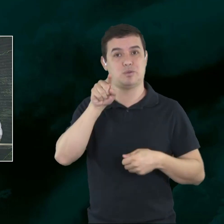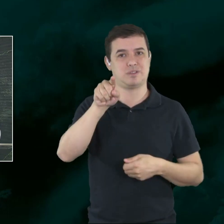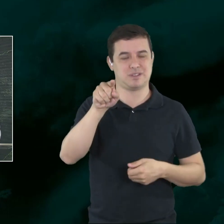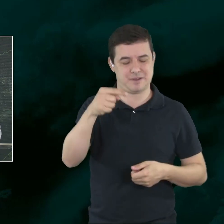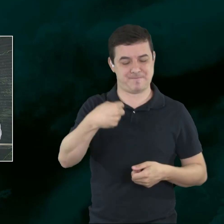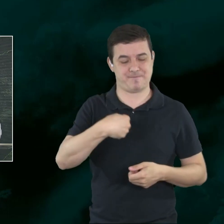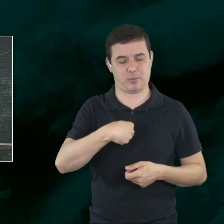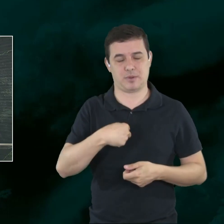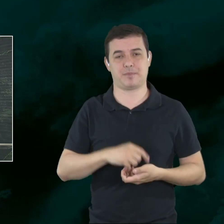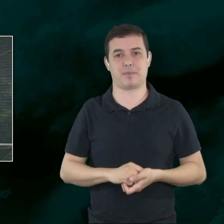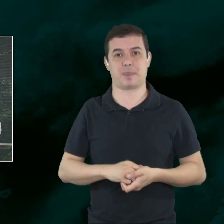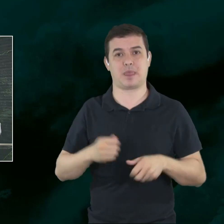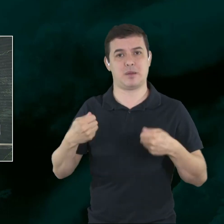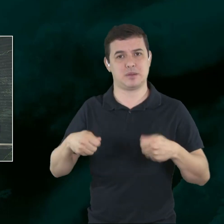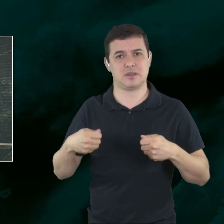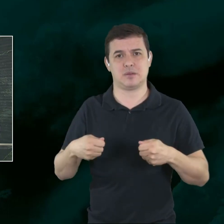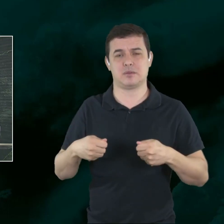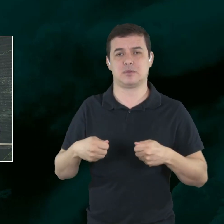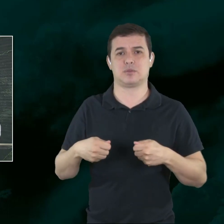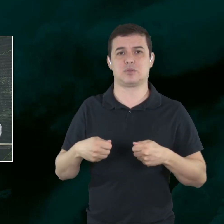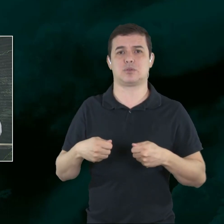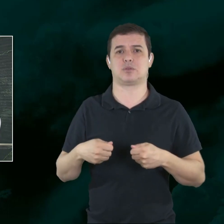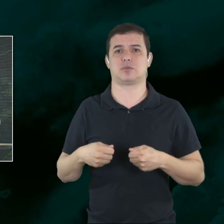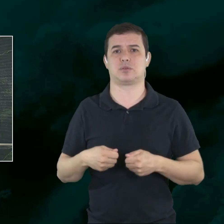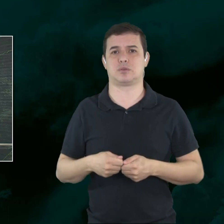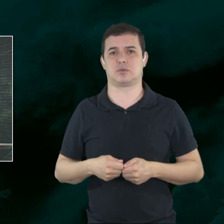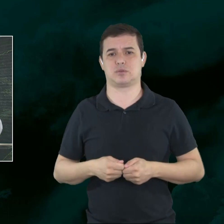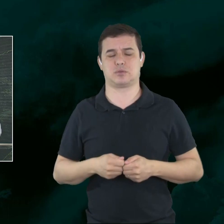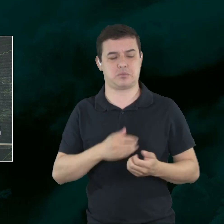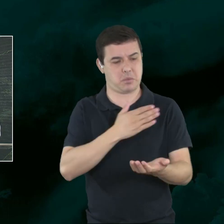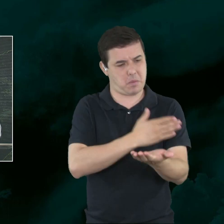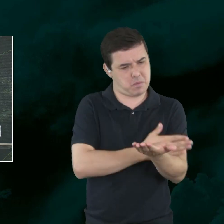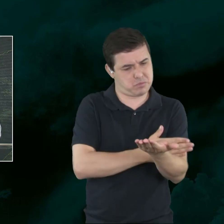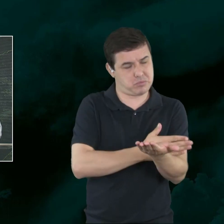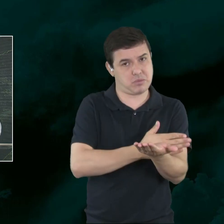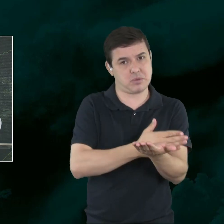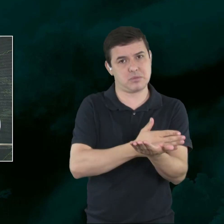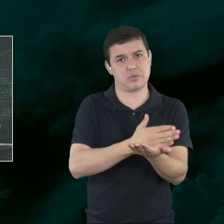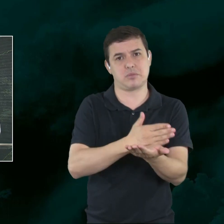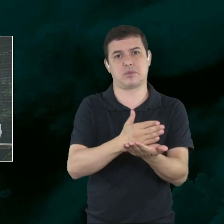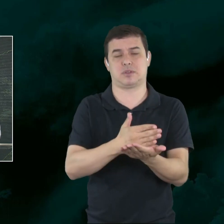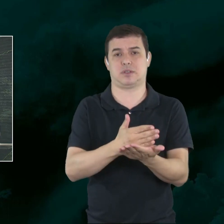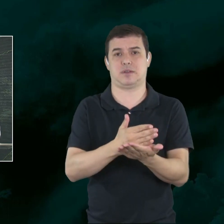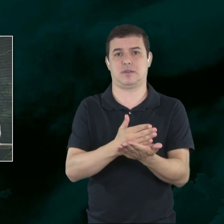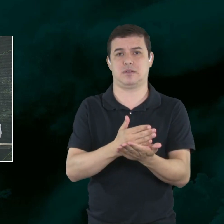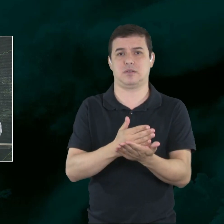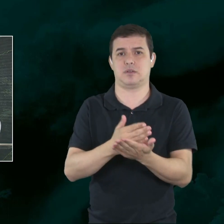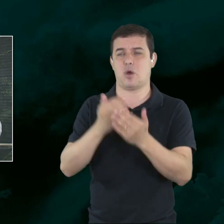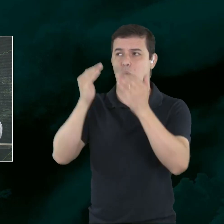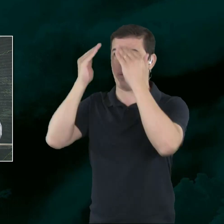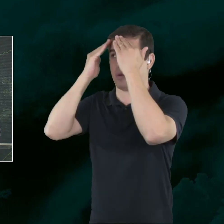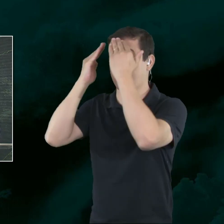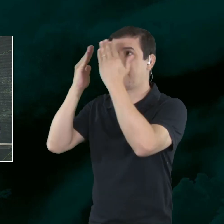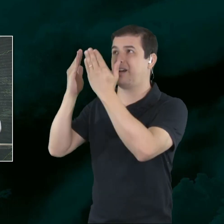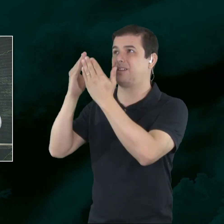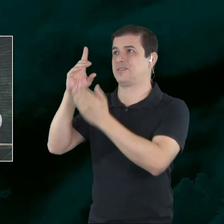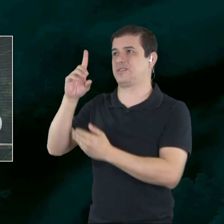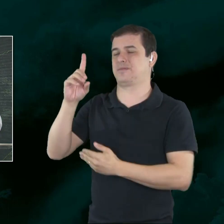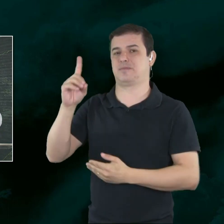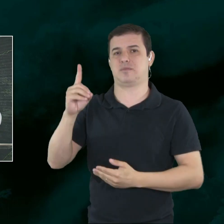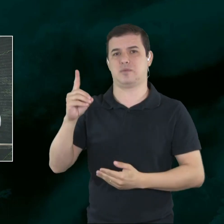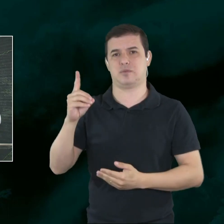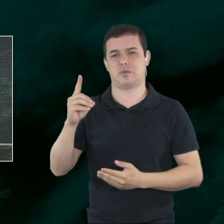buscar crescimento. Pare de reclamar dos seus sofrimentos. Agradeça a Deus pelos sofrimentos, agradeça a Deus, né, pelas provações,